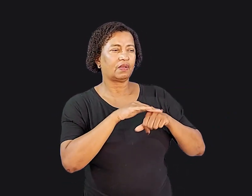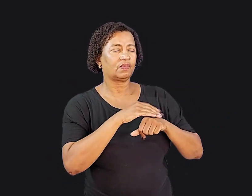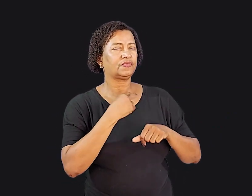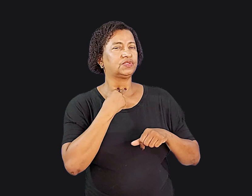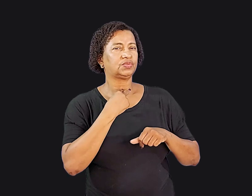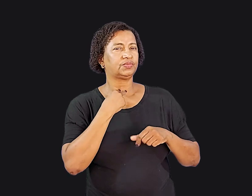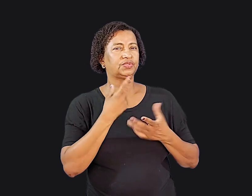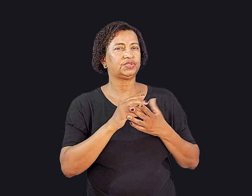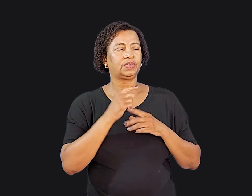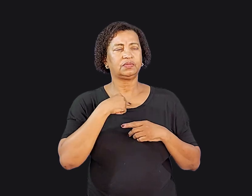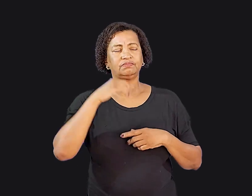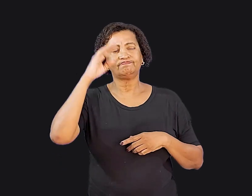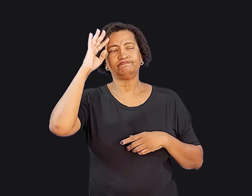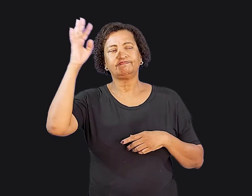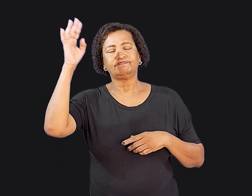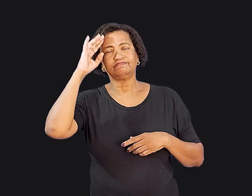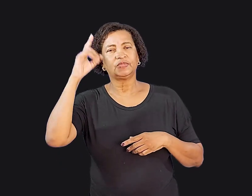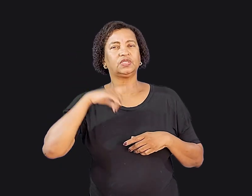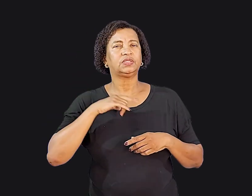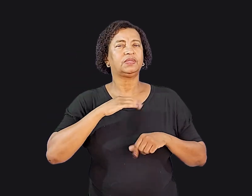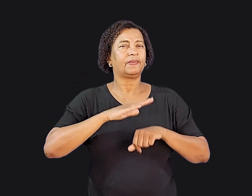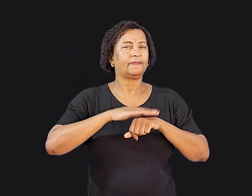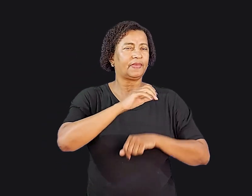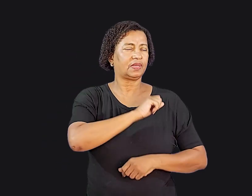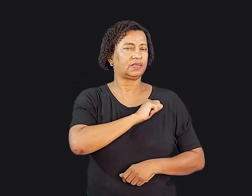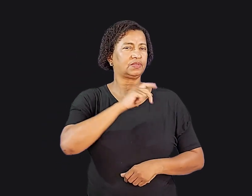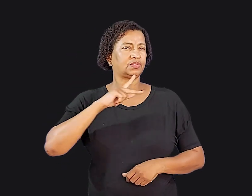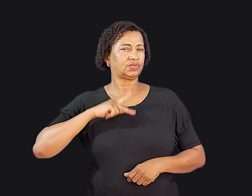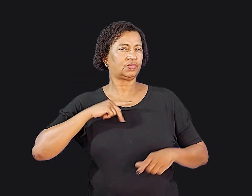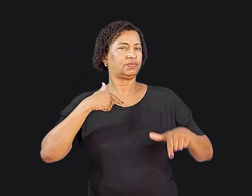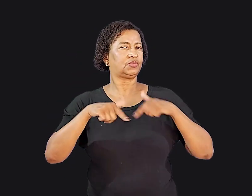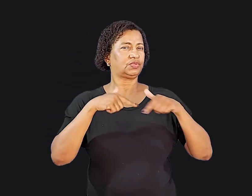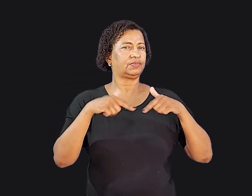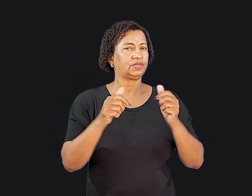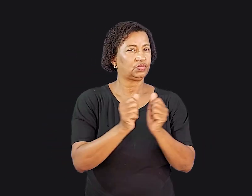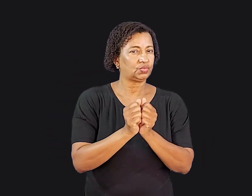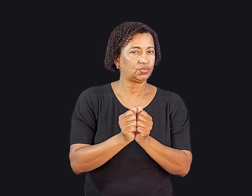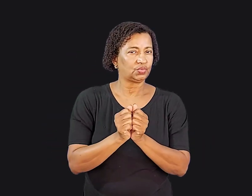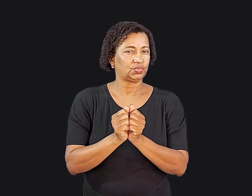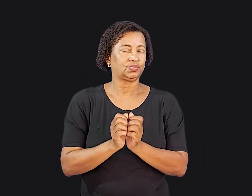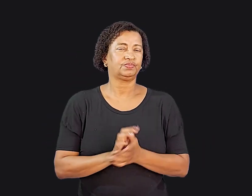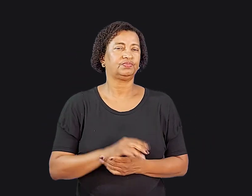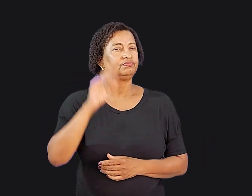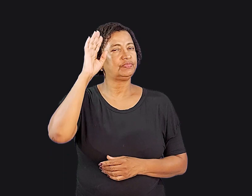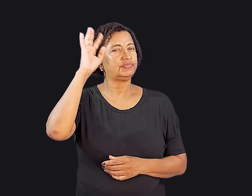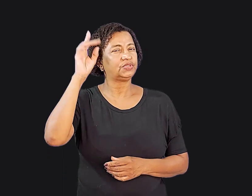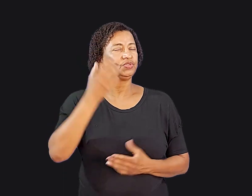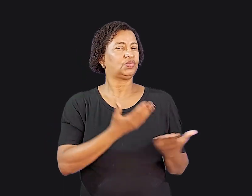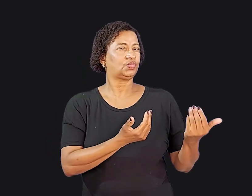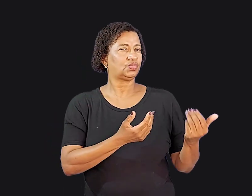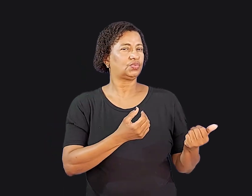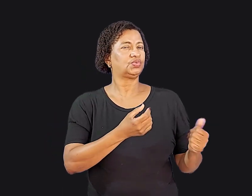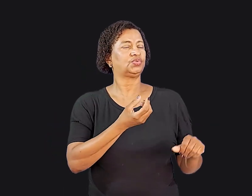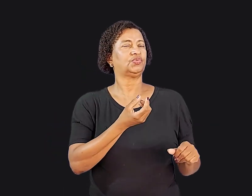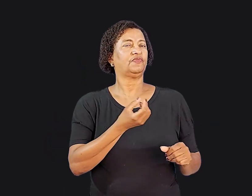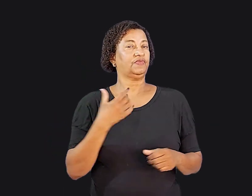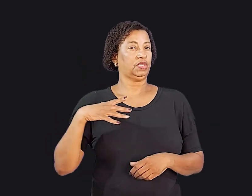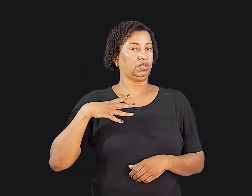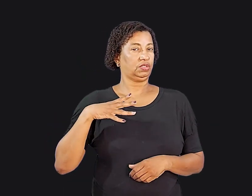Eles provavelmente imaginaram que teriam mais um apóstolo trabalhando com eles. Imagine um jovem rico, religioso,